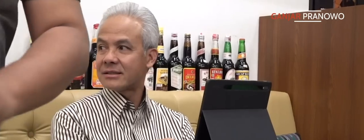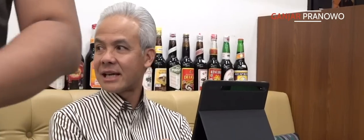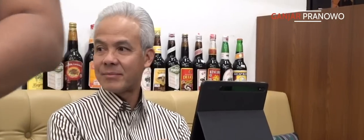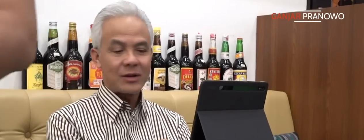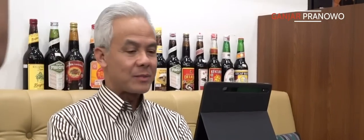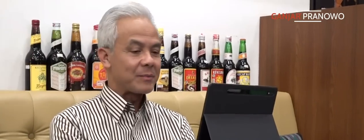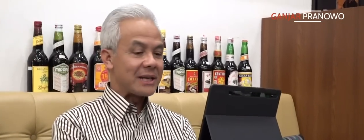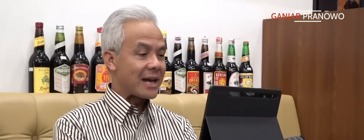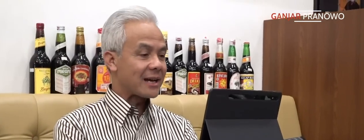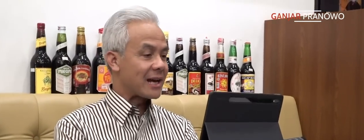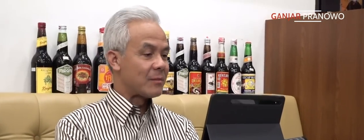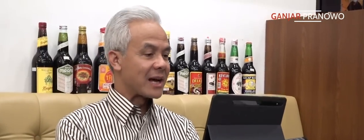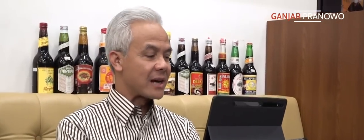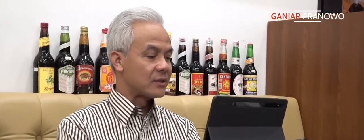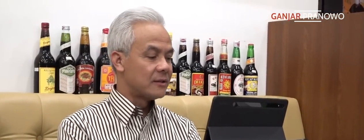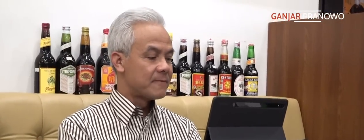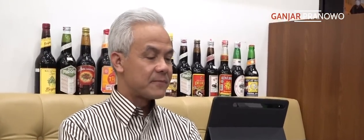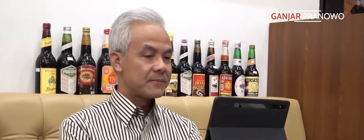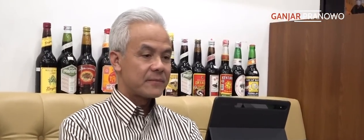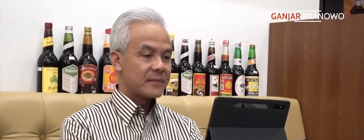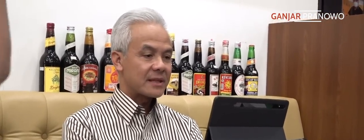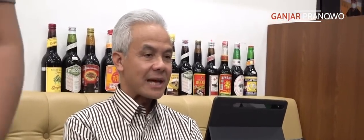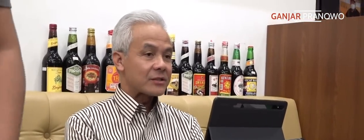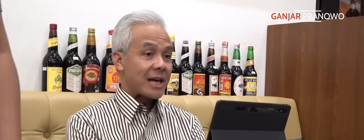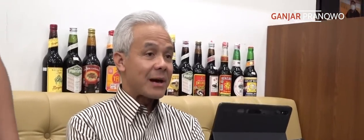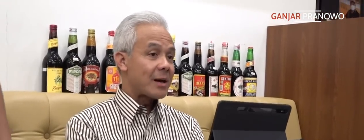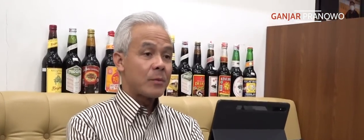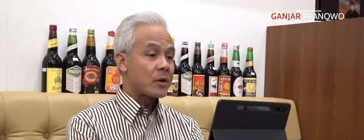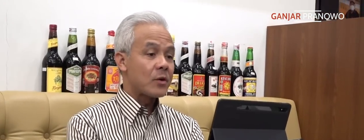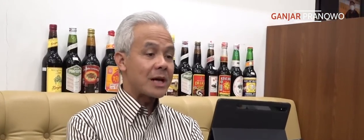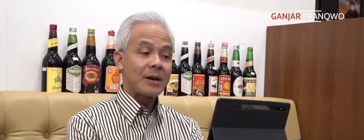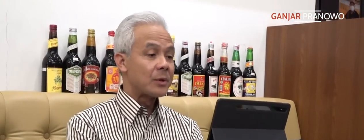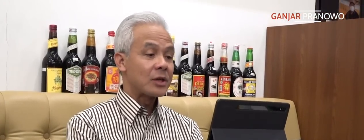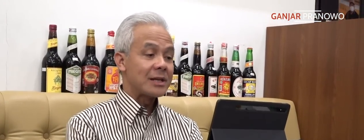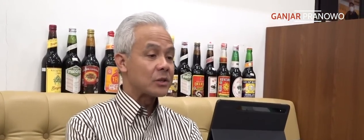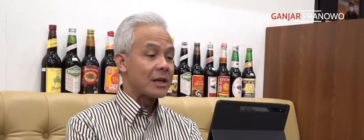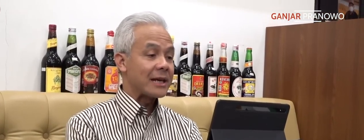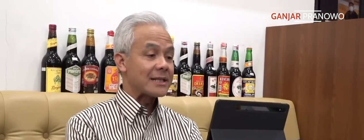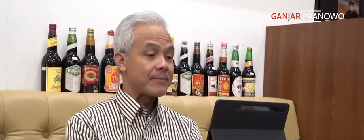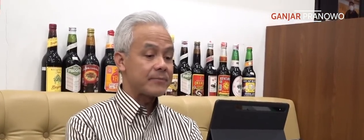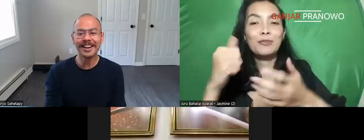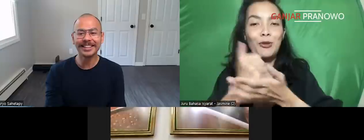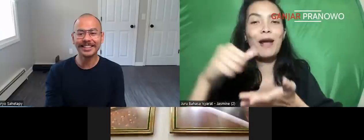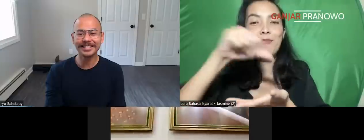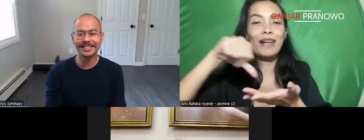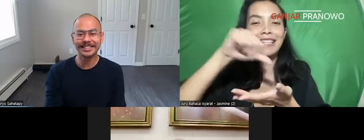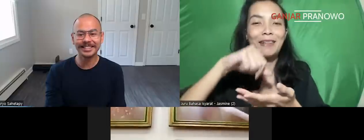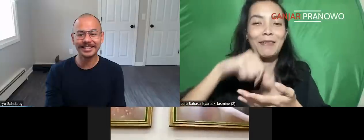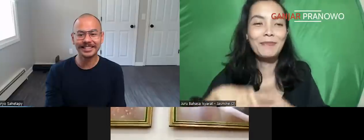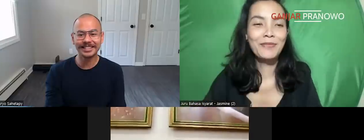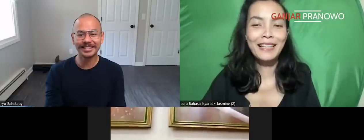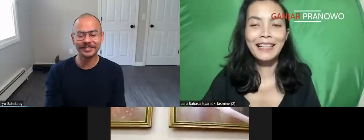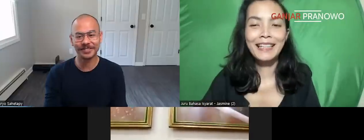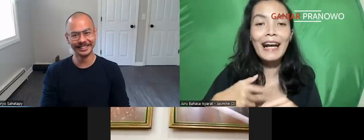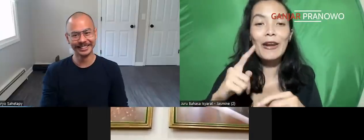Atau saya perlu berpindah kalau mengganggu Kalau saya malah mau promokan bahwa botol ini botol kecap atau ada